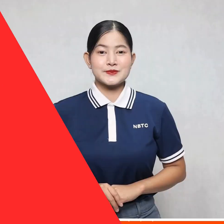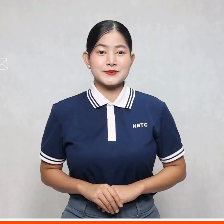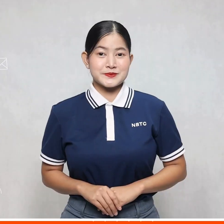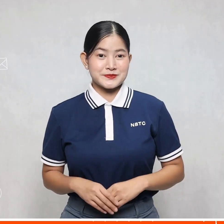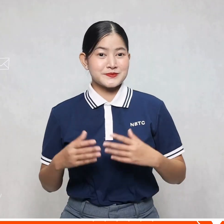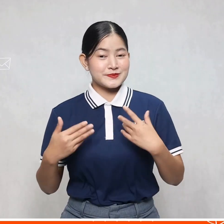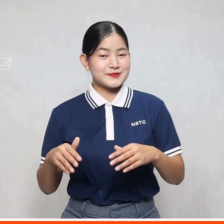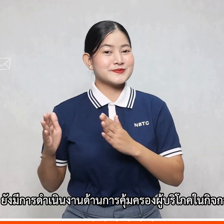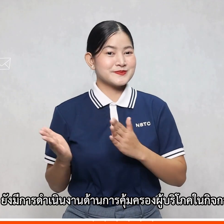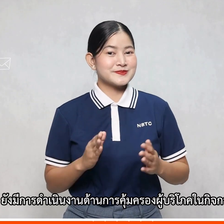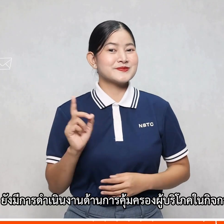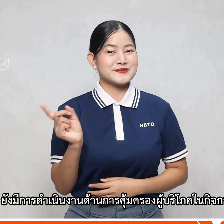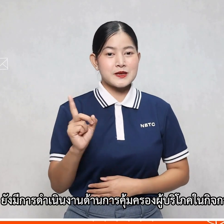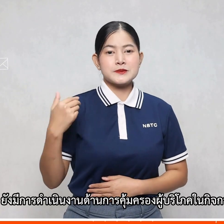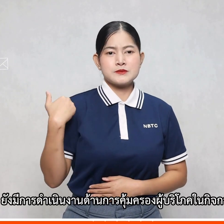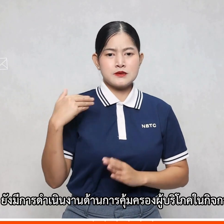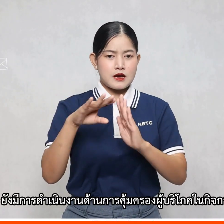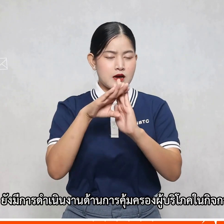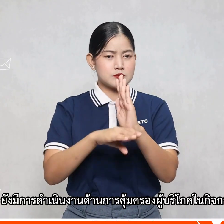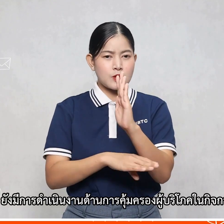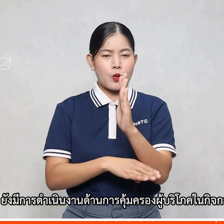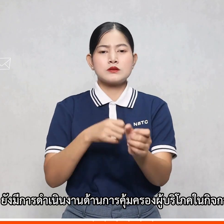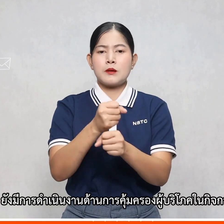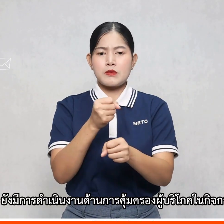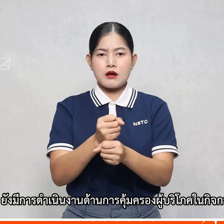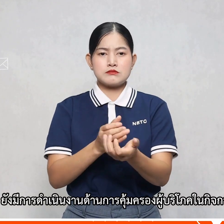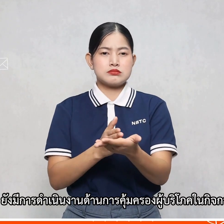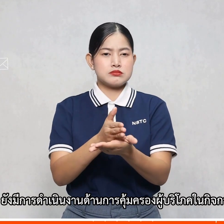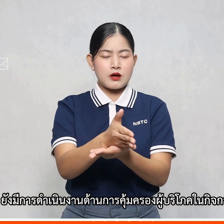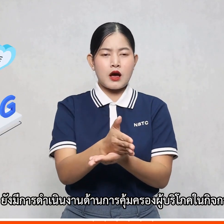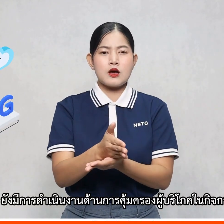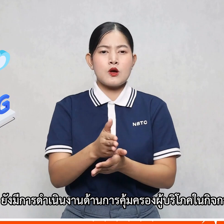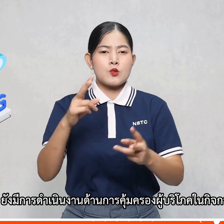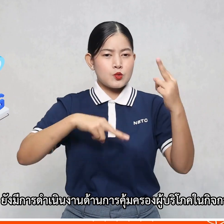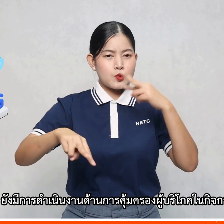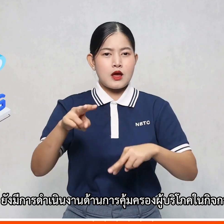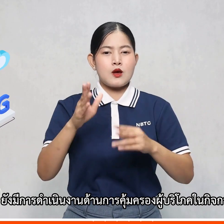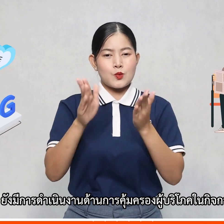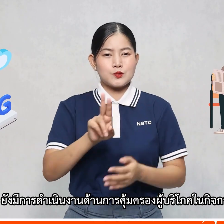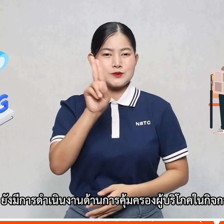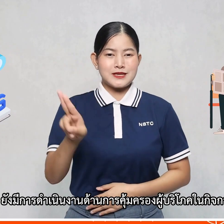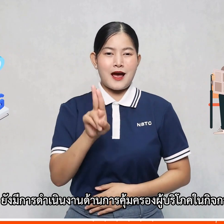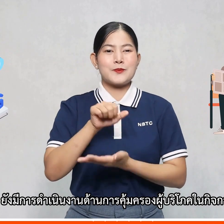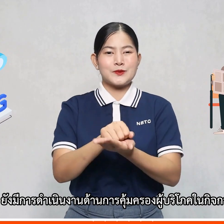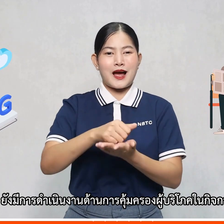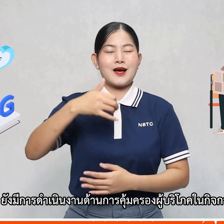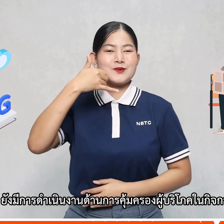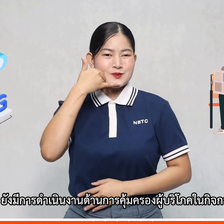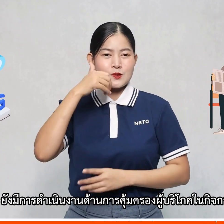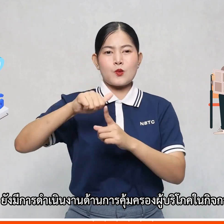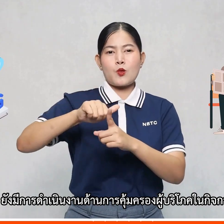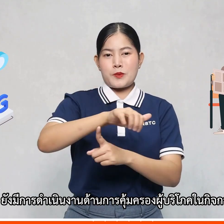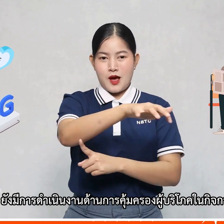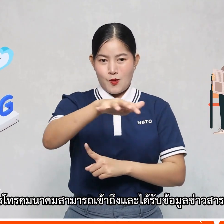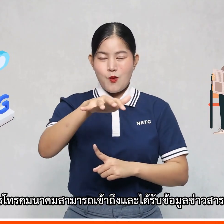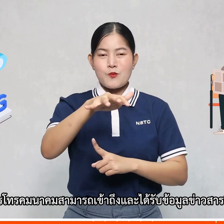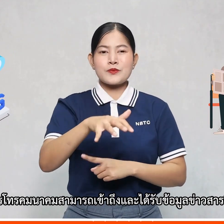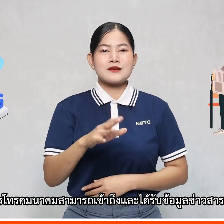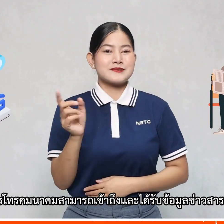อินเทอร์เน็ตนอกจากนั้นยังมีการดำเนินงานด้านการคุ้มครองผู้บริโภคในกิจการโทรคมนาคมให้